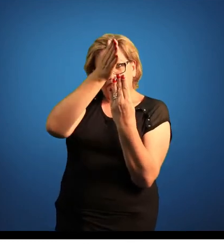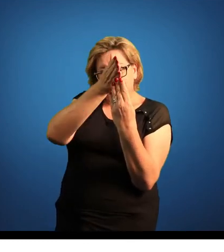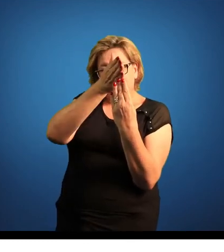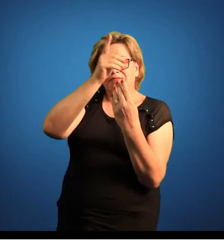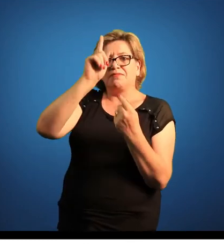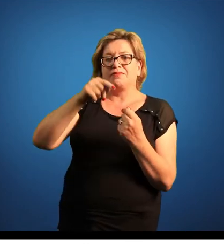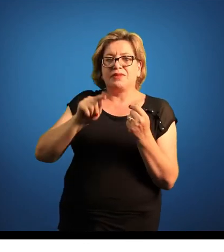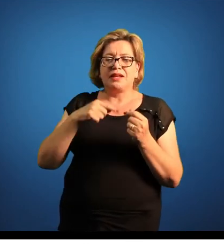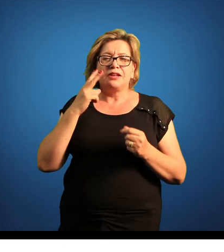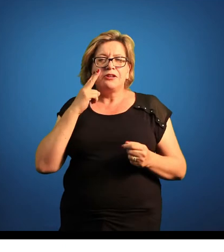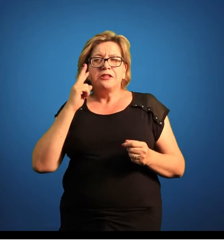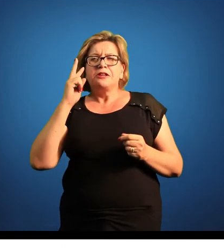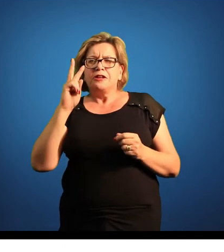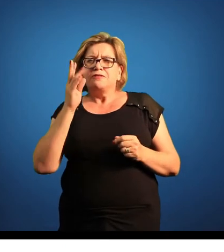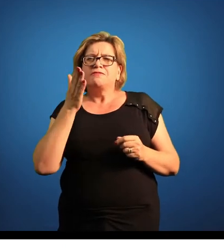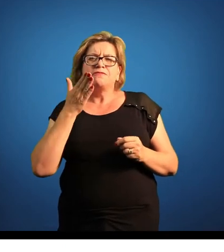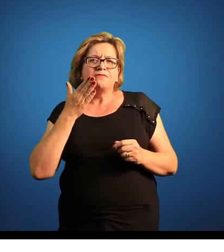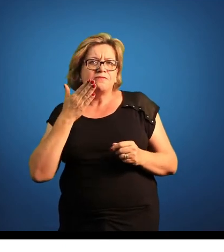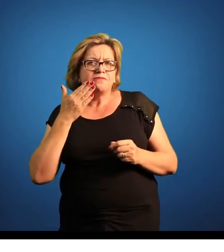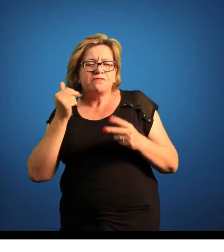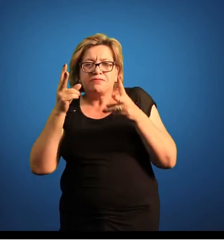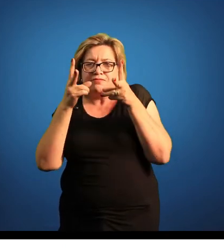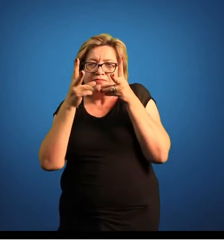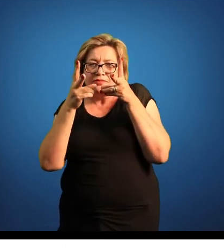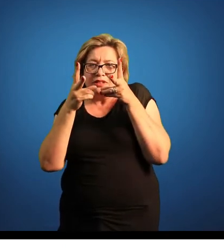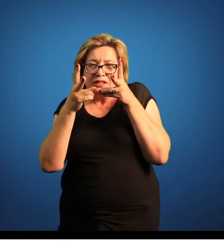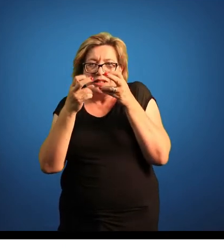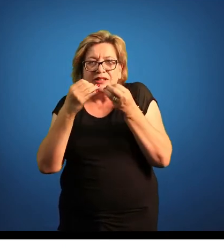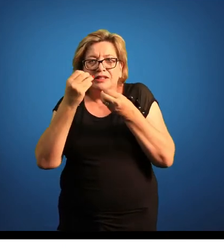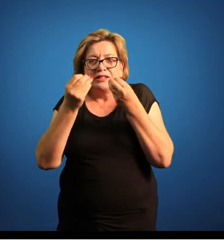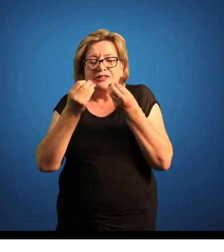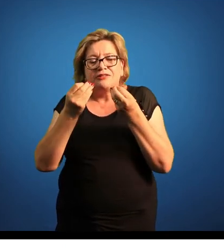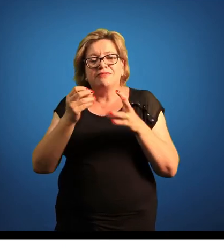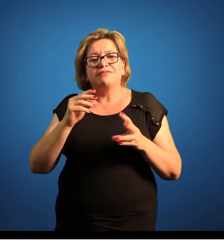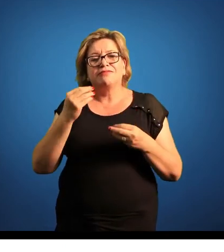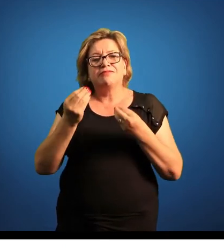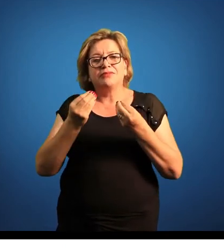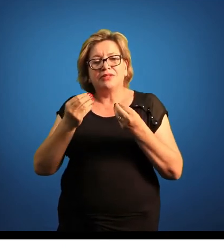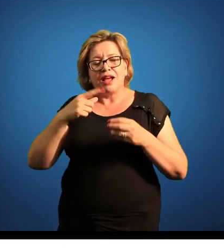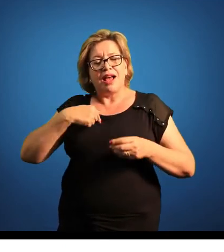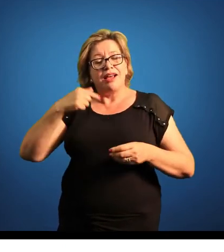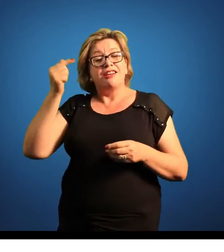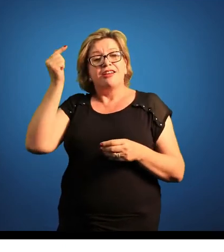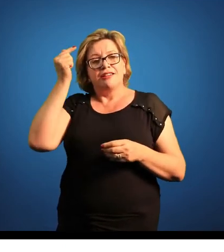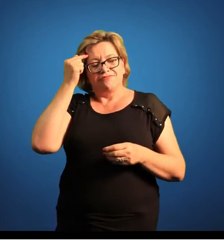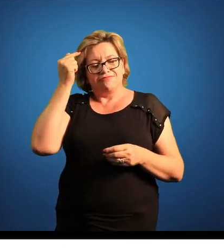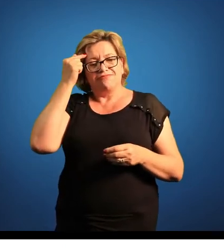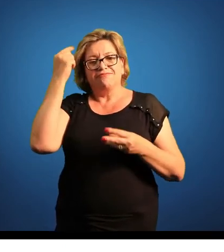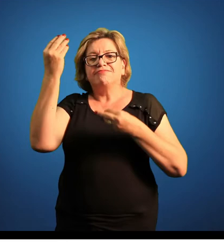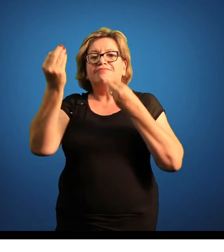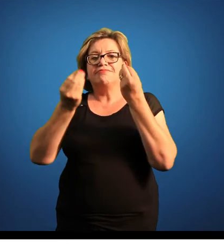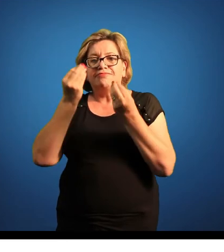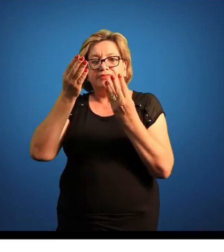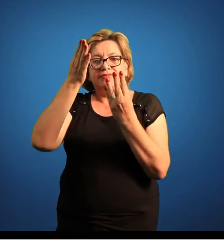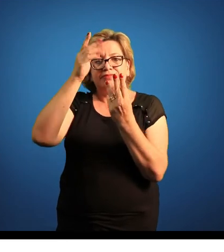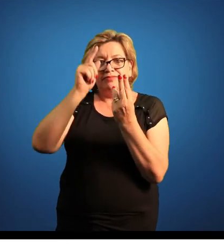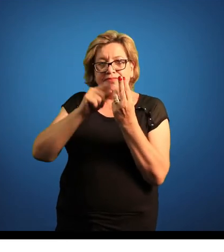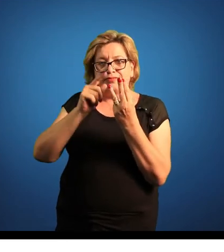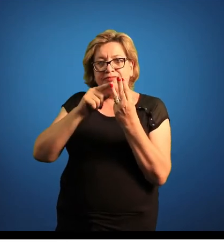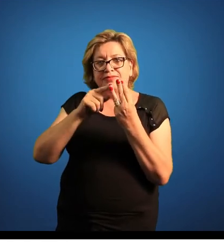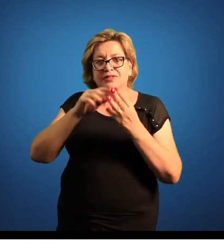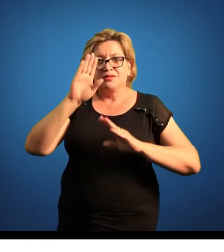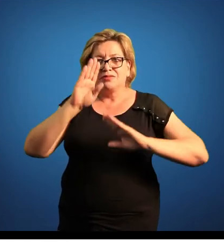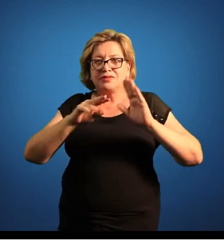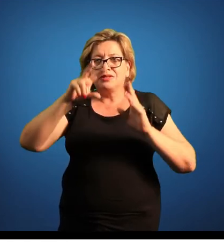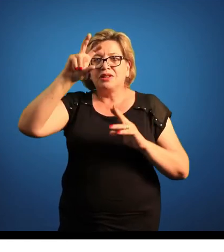né? Aqui é fácil a gente verificar, interpretar a mediana como sendo assim, ó, eu sei que através da mediana, pelo